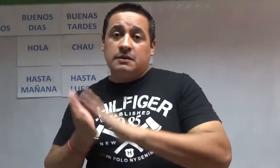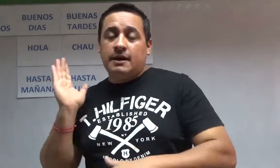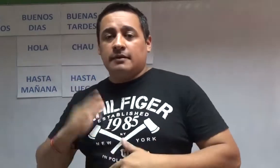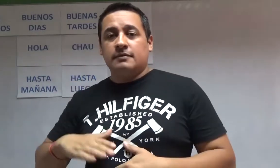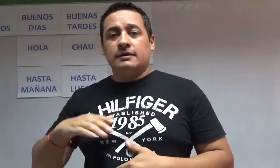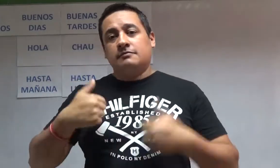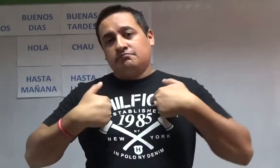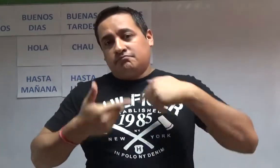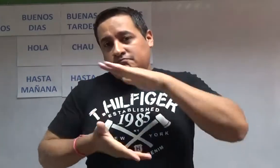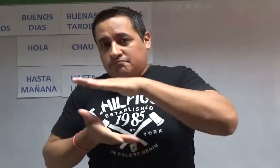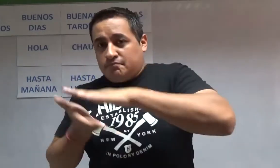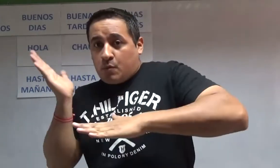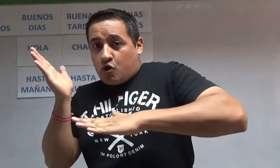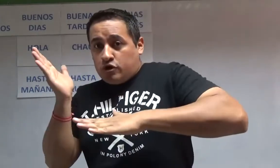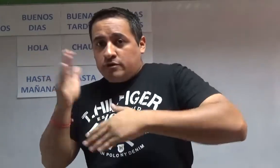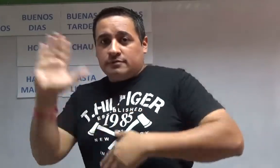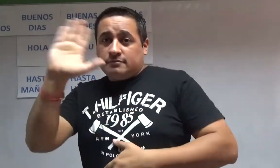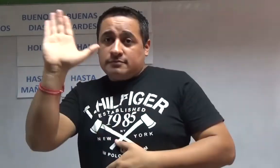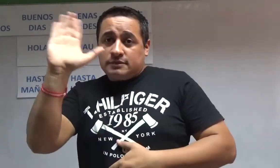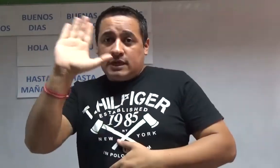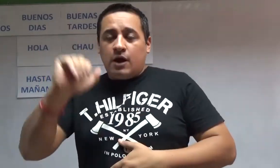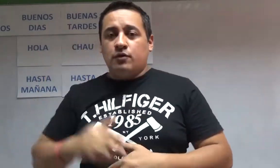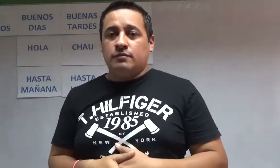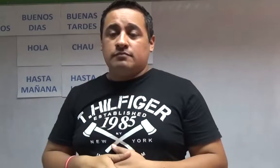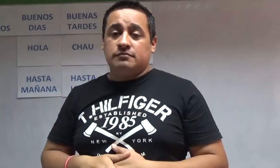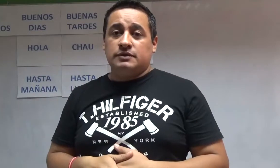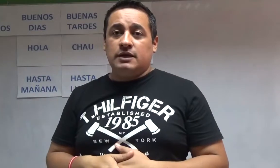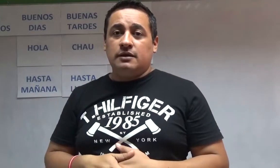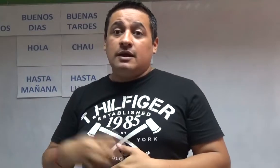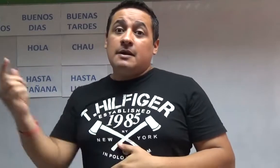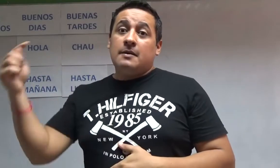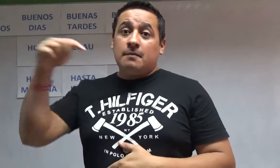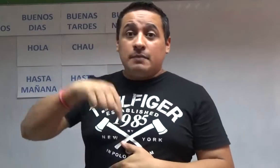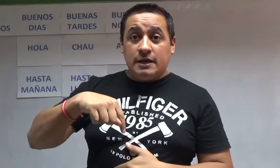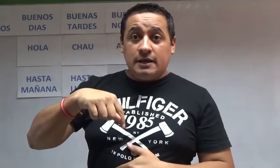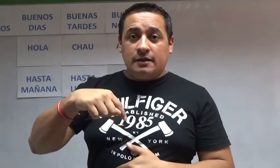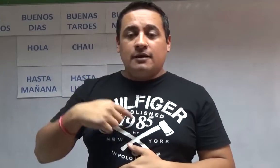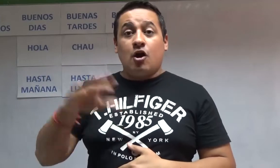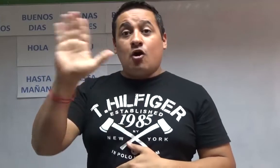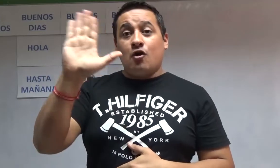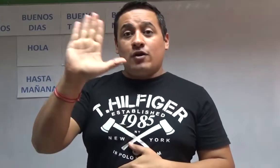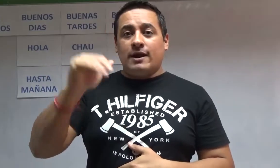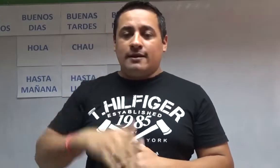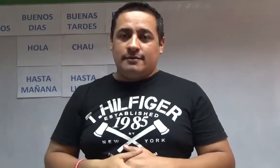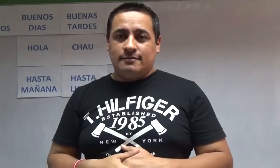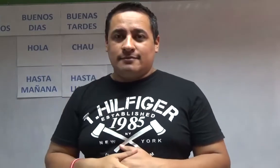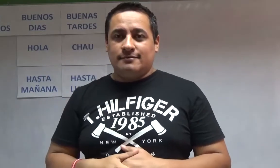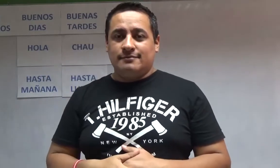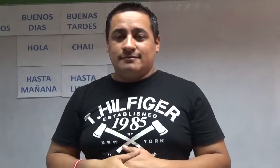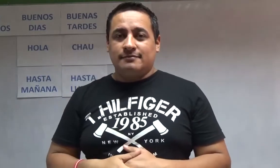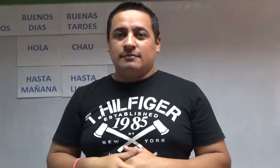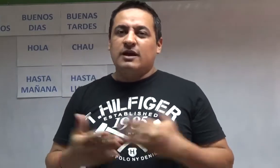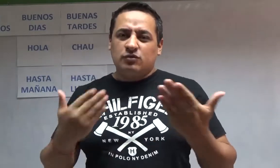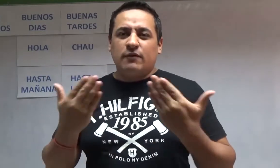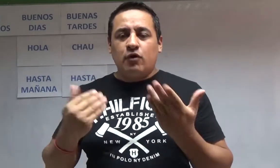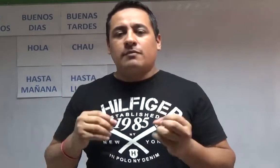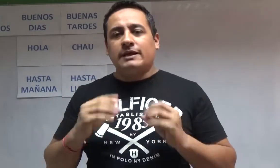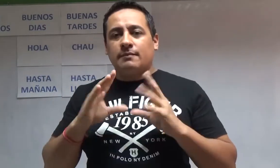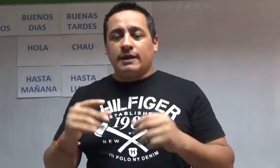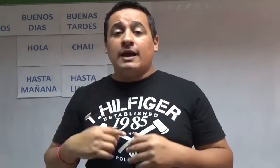va. Me voy, chao, ¿sí? Vine, hola. Es una forma también.